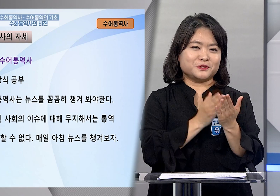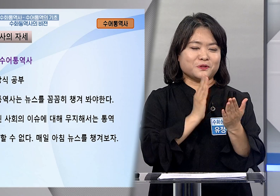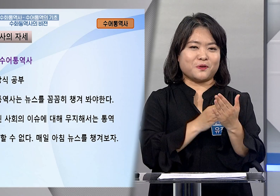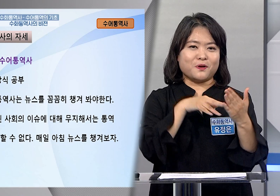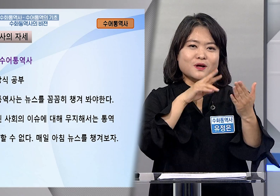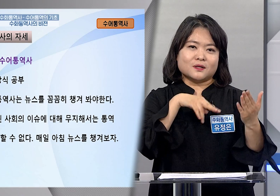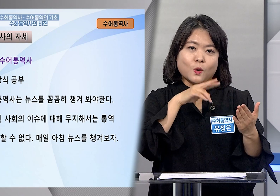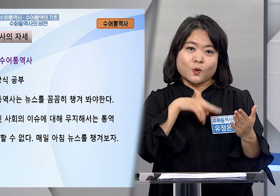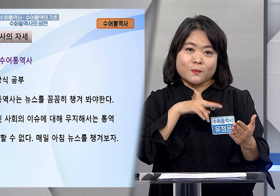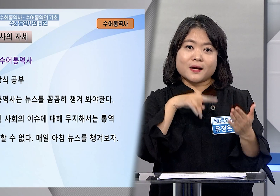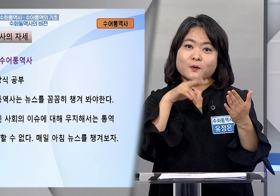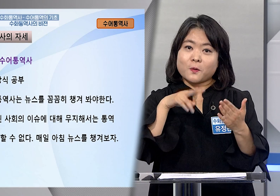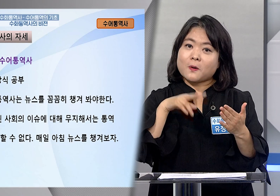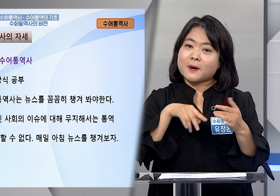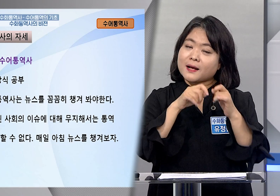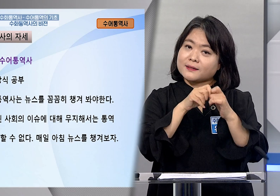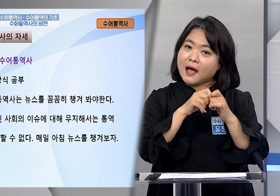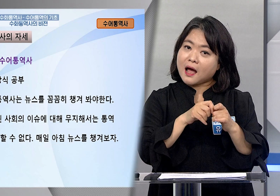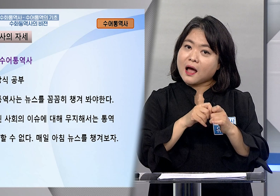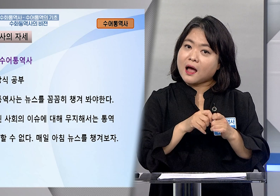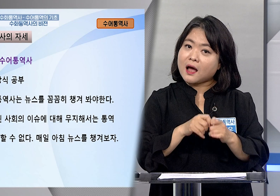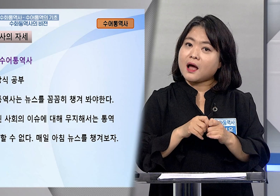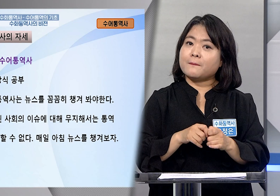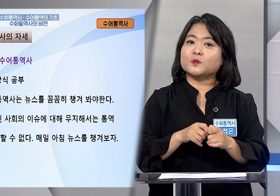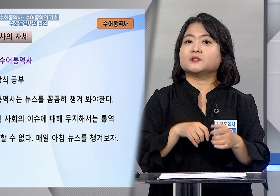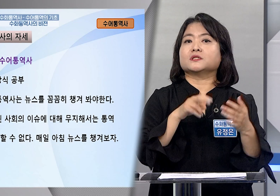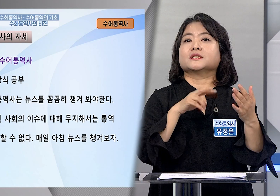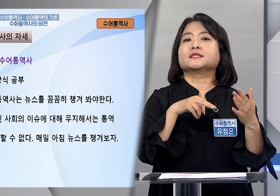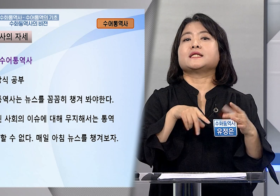뉴스로 꼼꼼하게 다 한 번씩